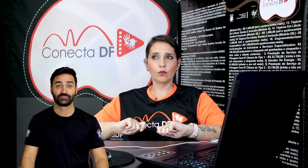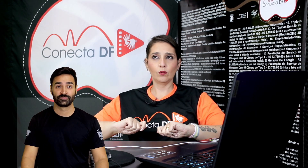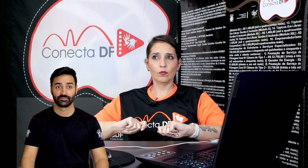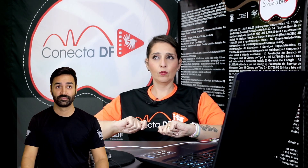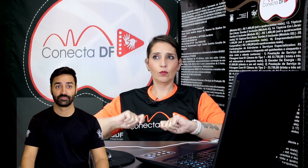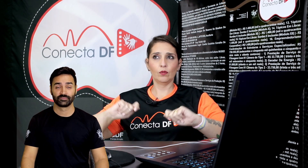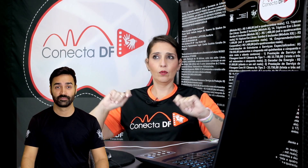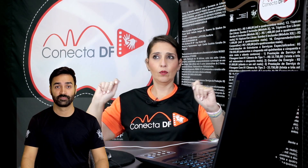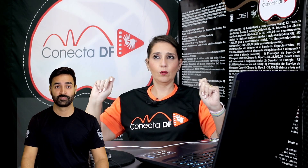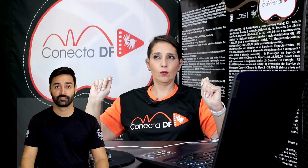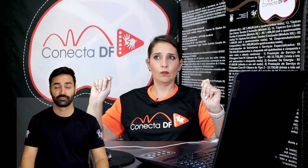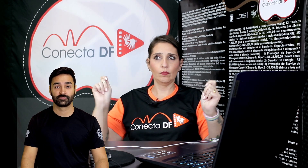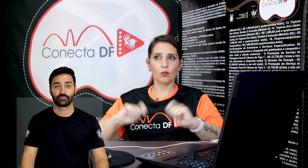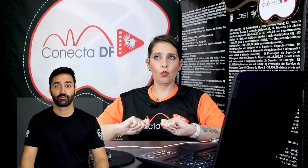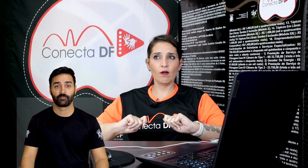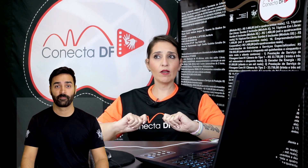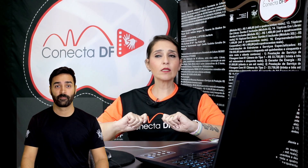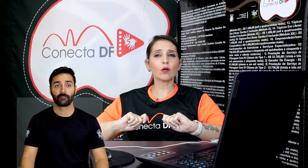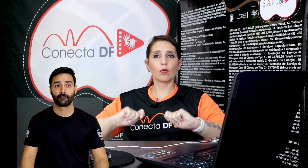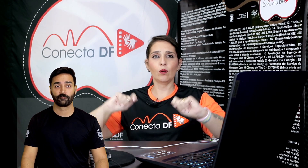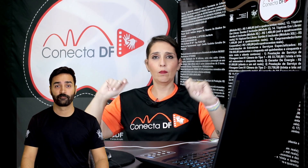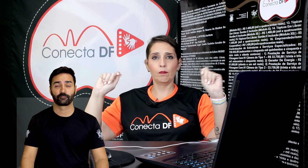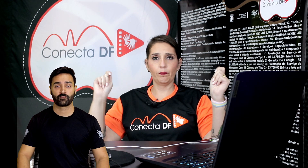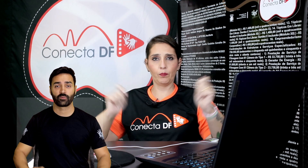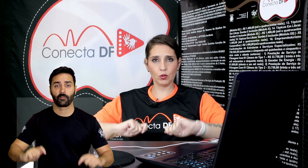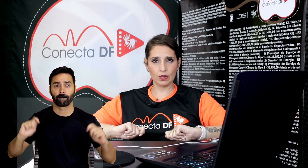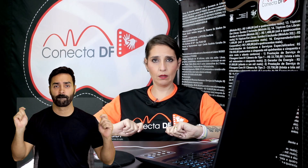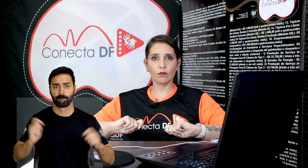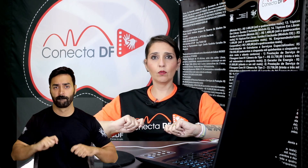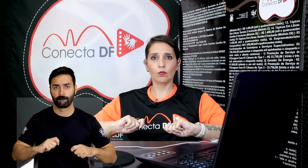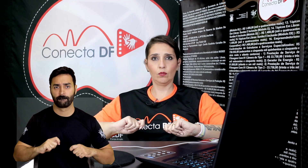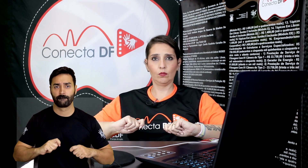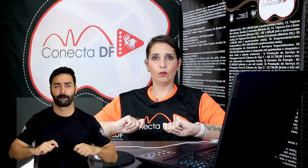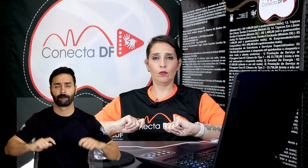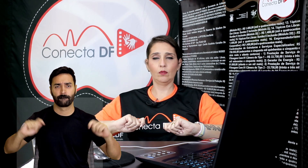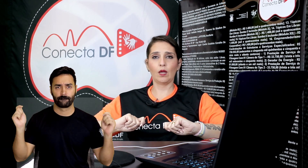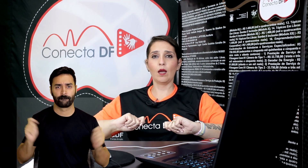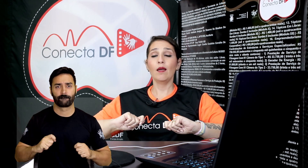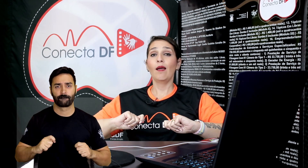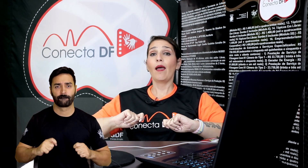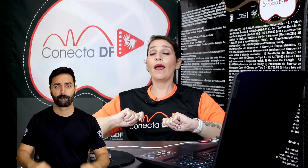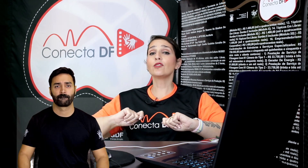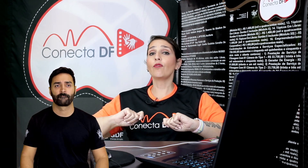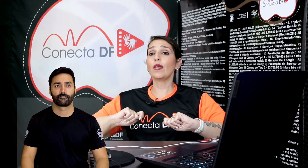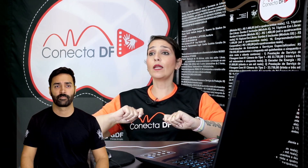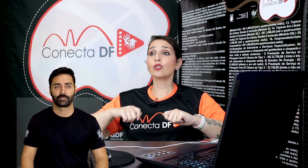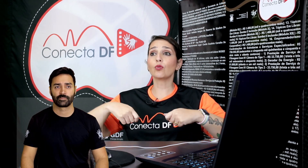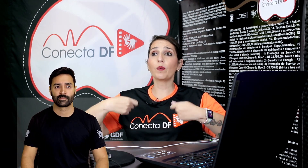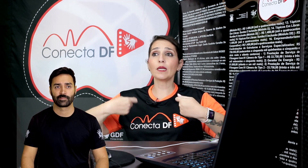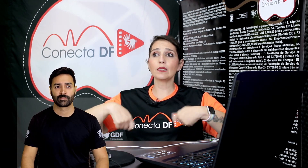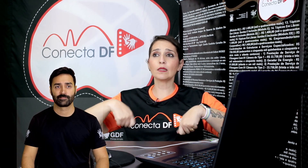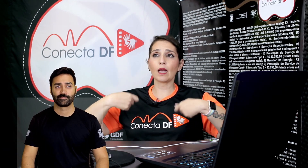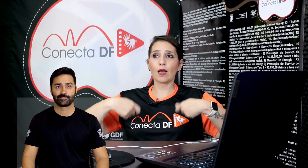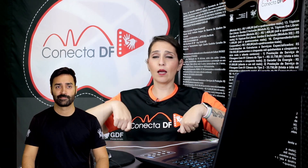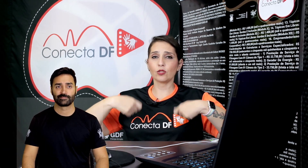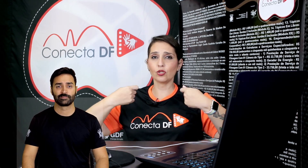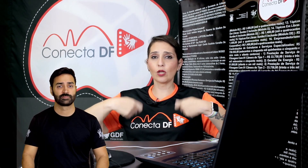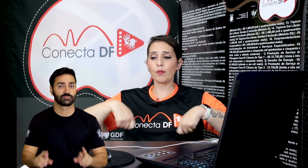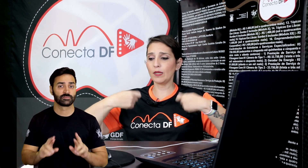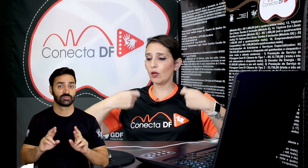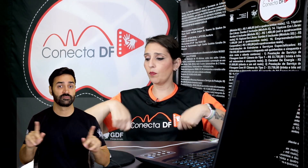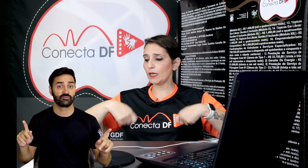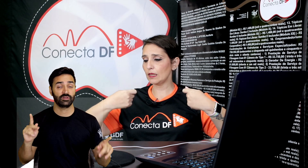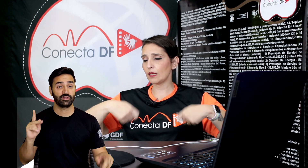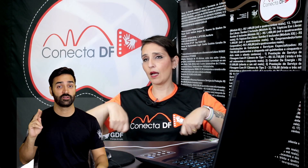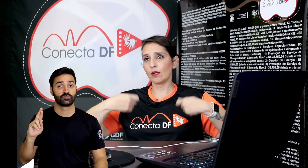possível. Uma vez só. Possível. Tá? É diferente do precisar. A gente